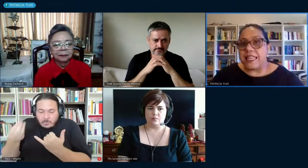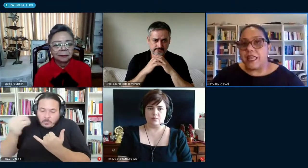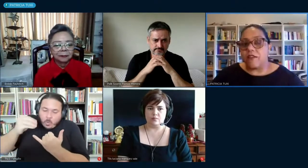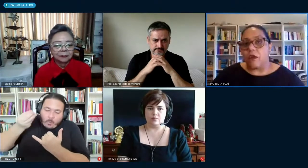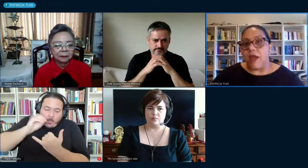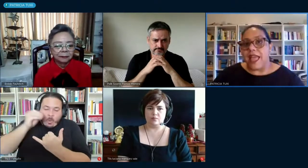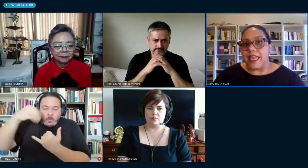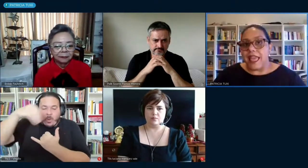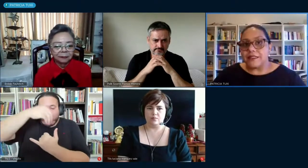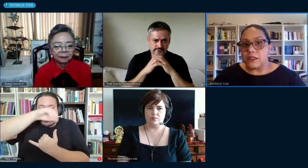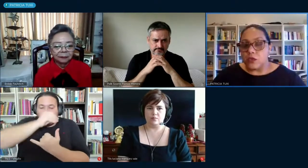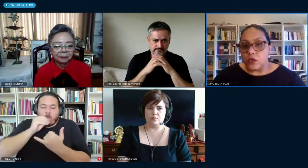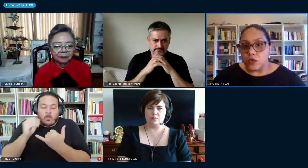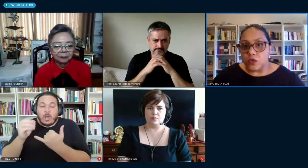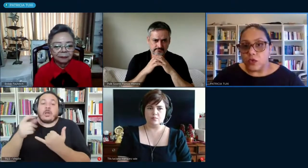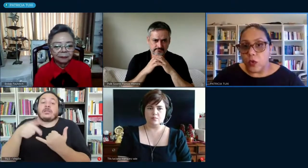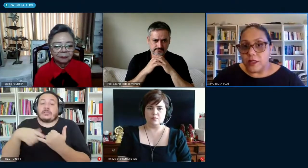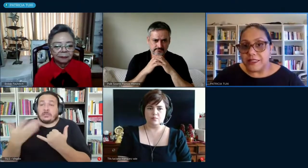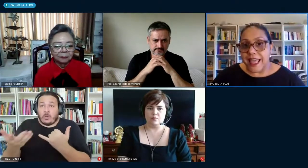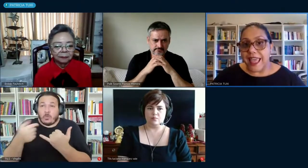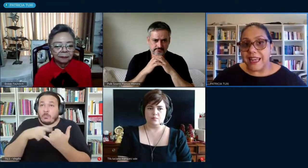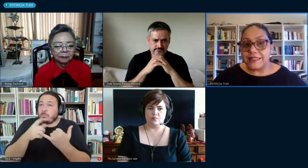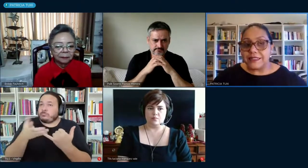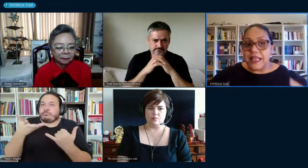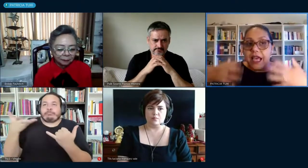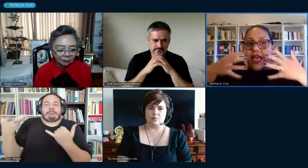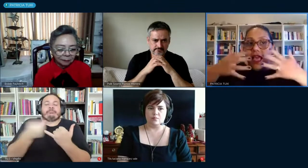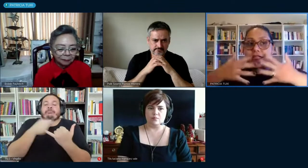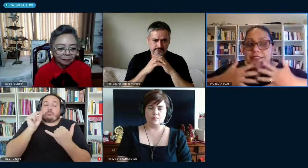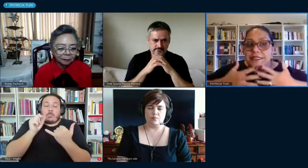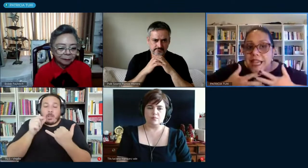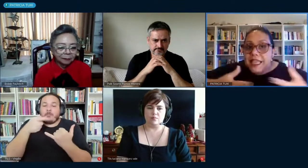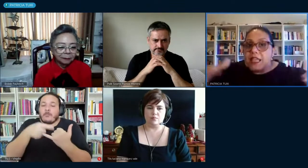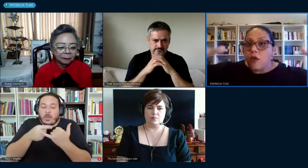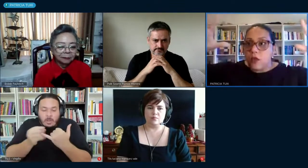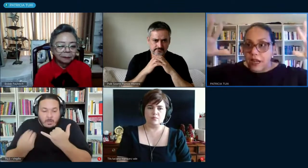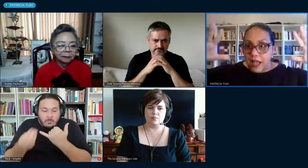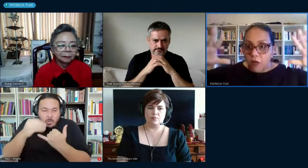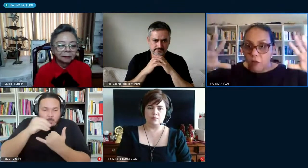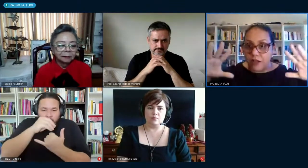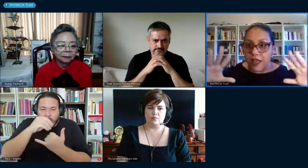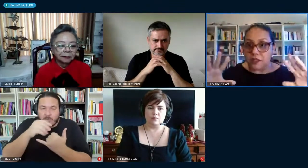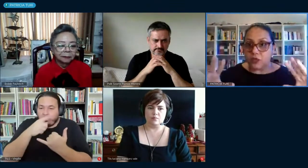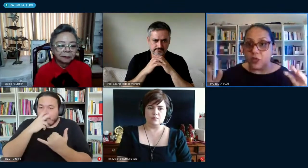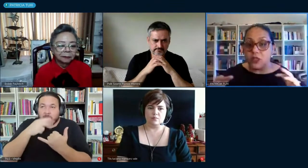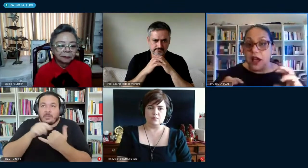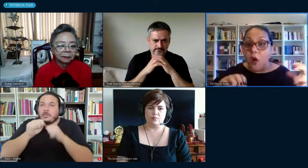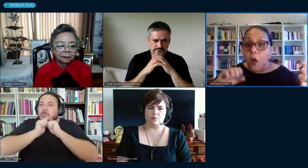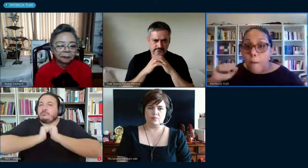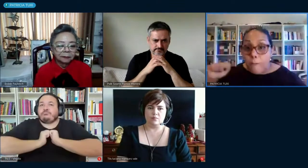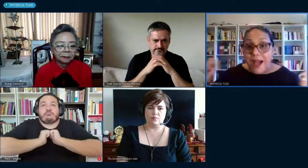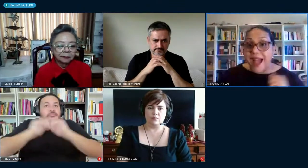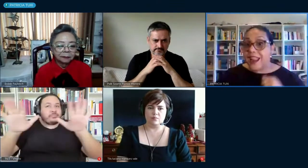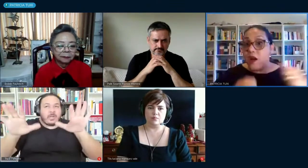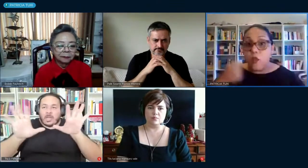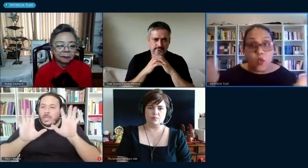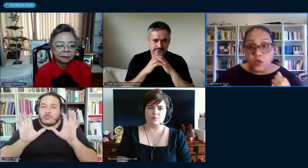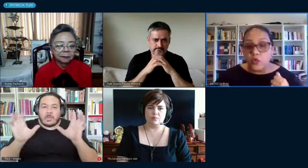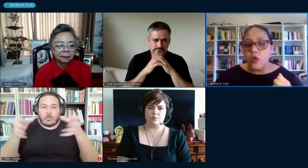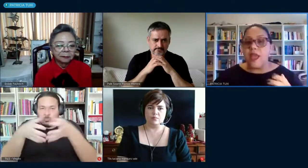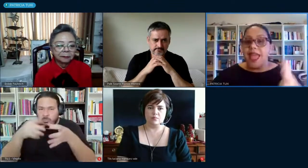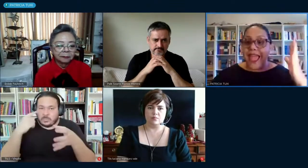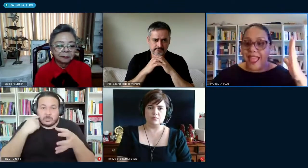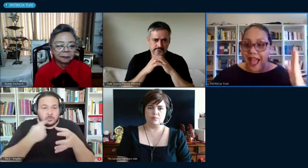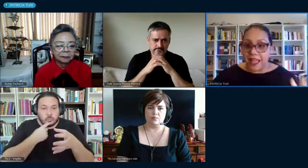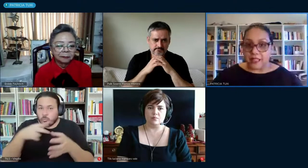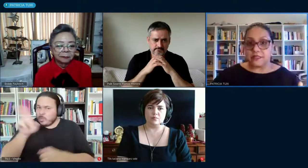mais incrível é que essas construções elas saíram na comunidade surda para